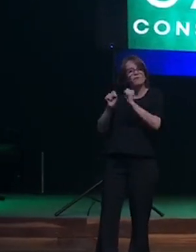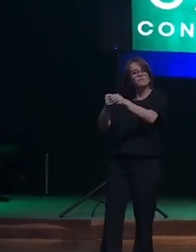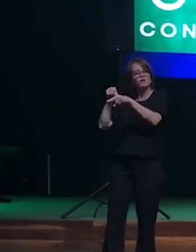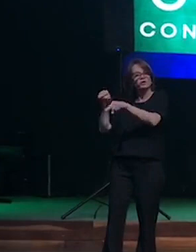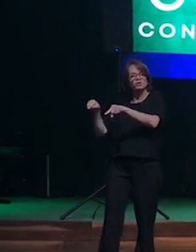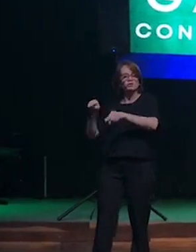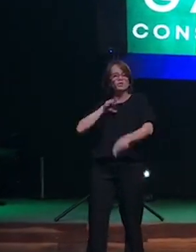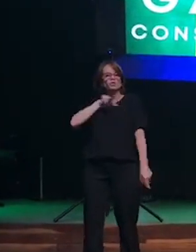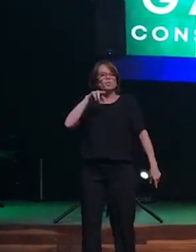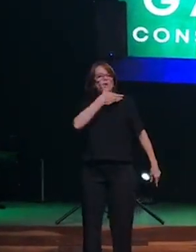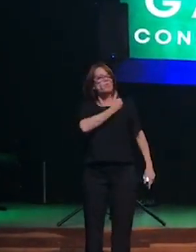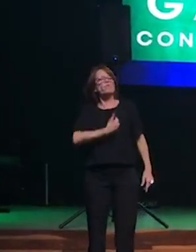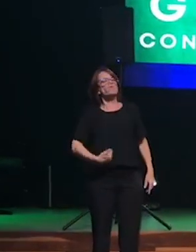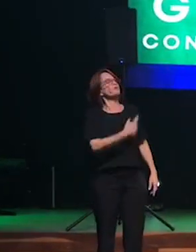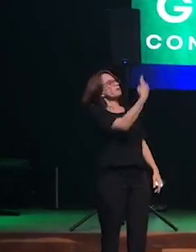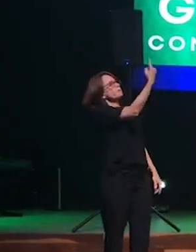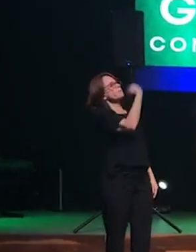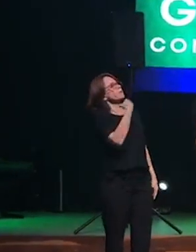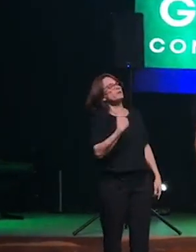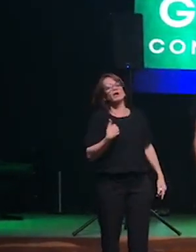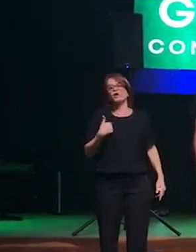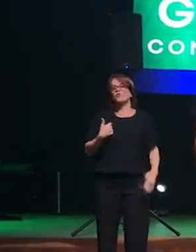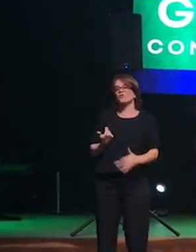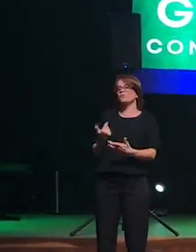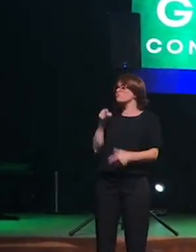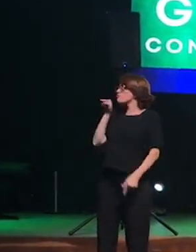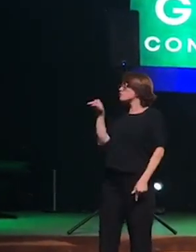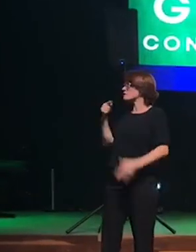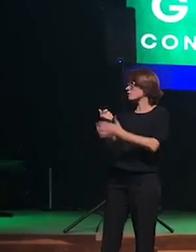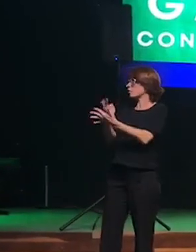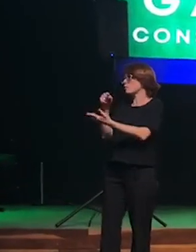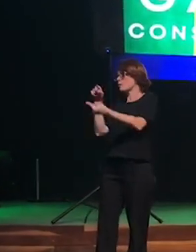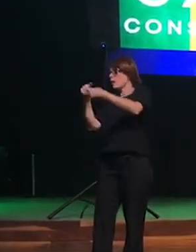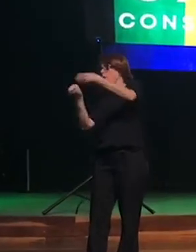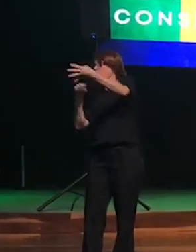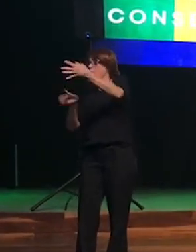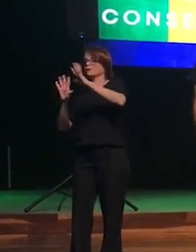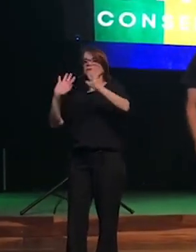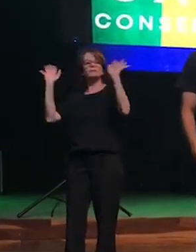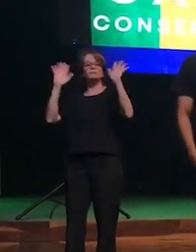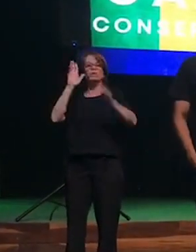você vai vender. Nunca, nunca, nunca.